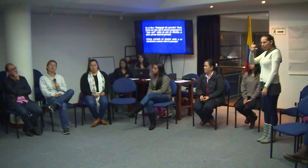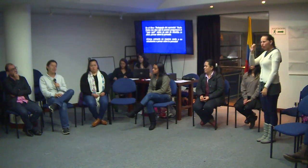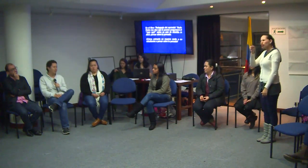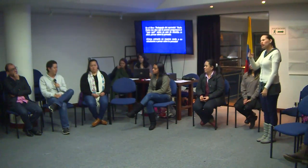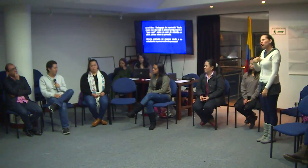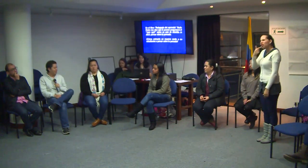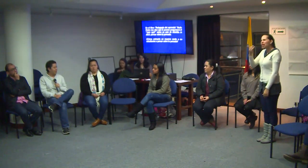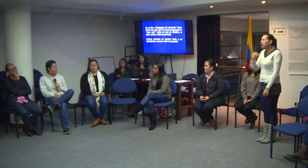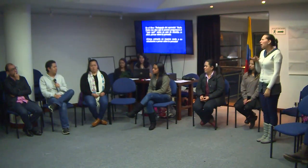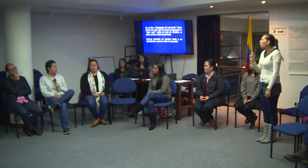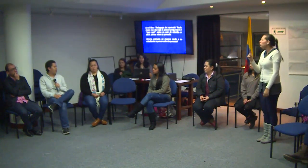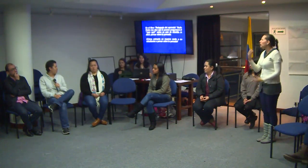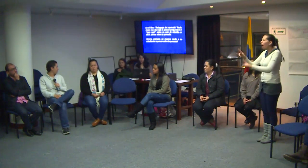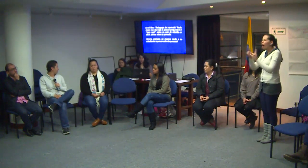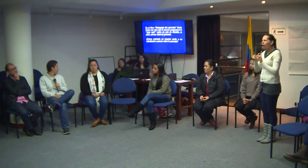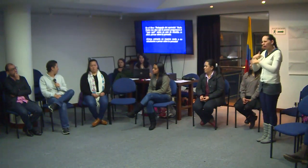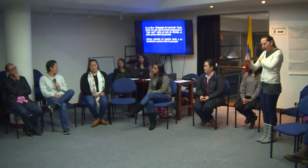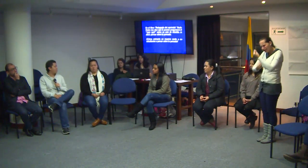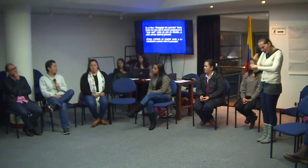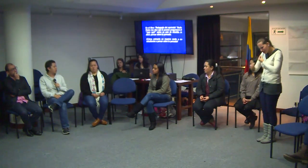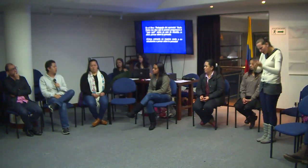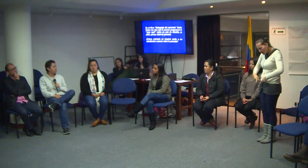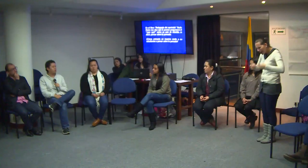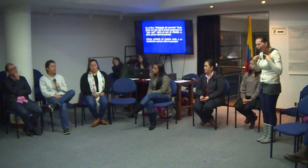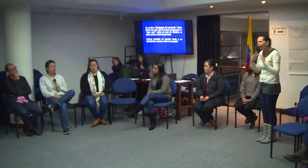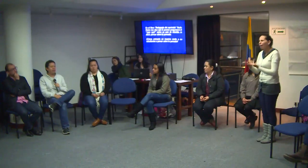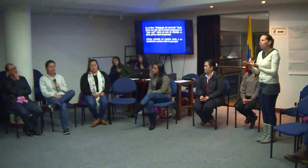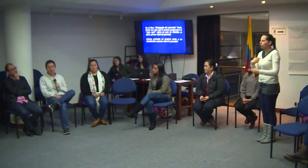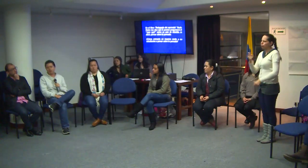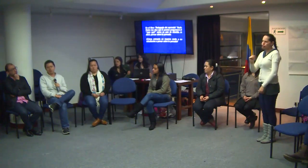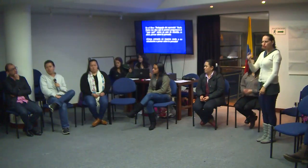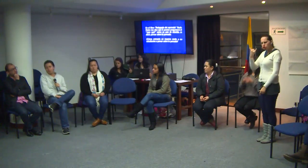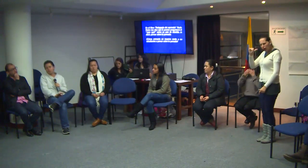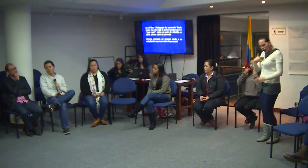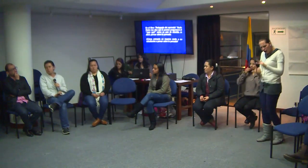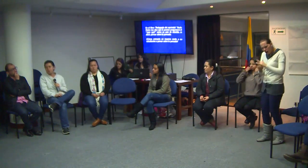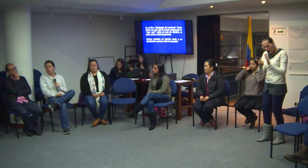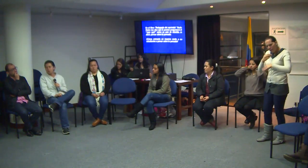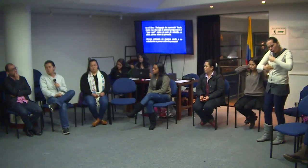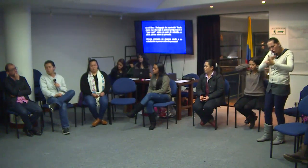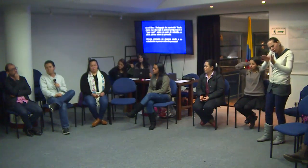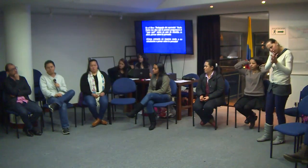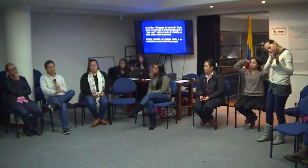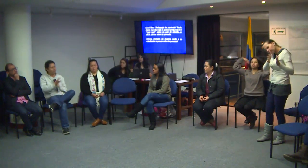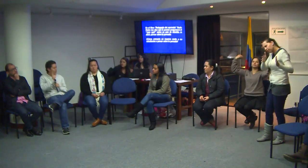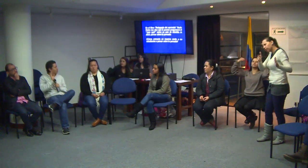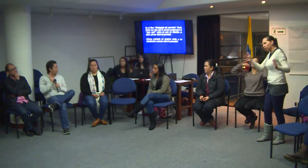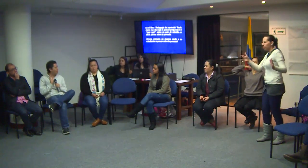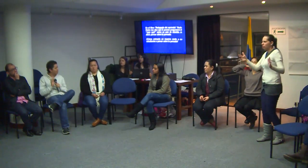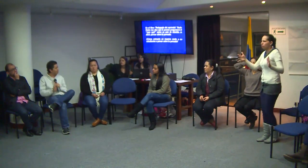con mi vida, sino realmente fue un proceso que nació conmigo desde hace mucho.